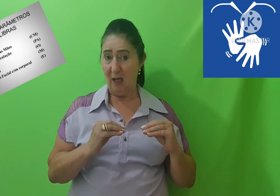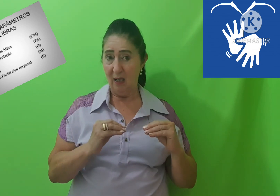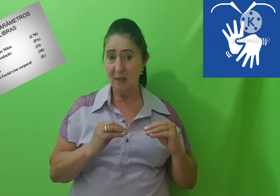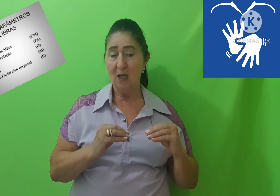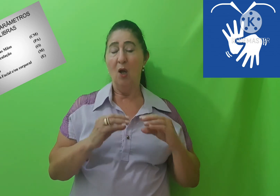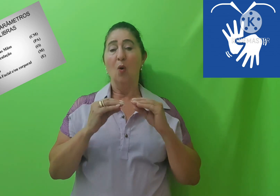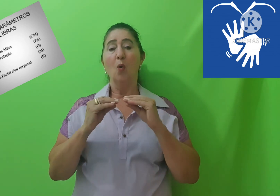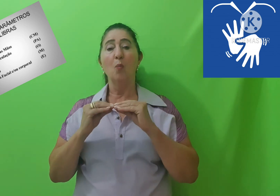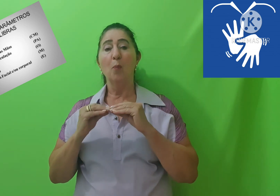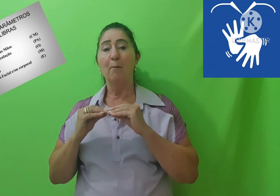sinais como